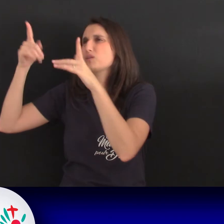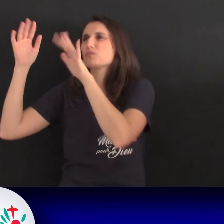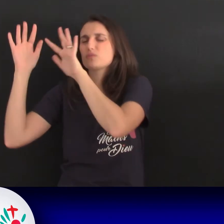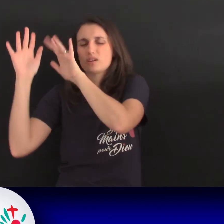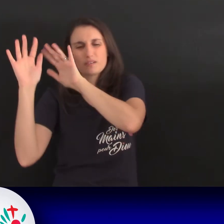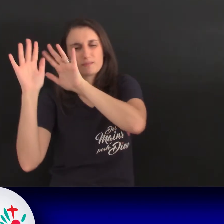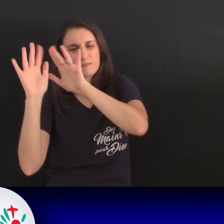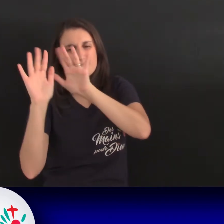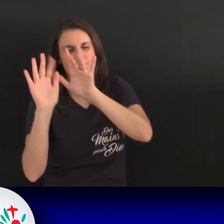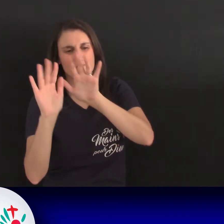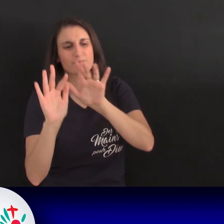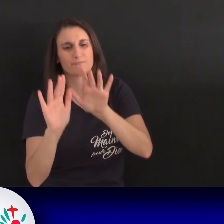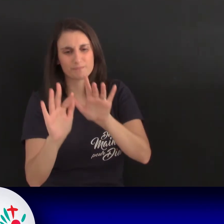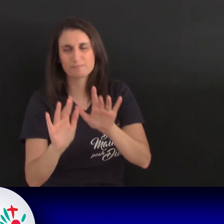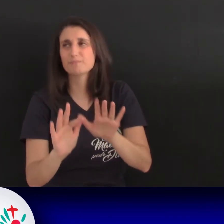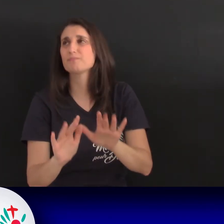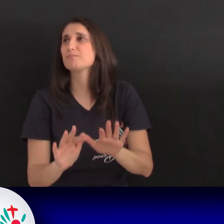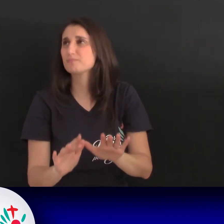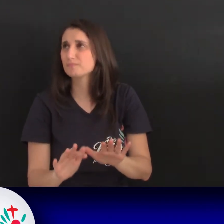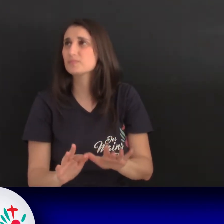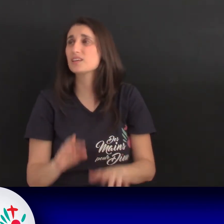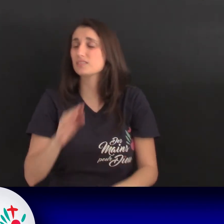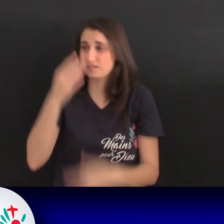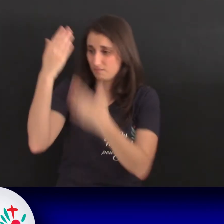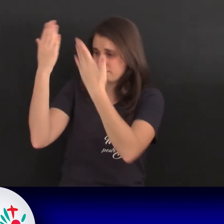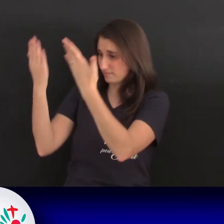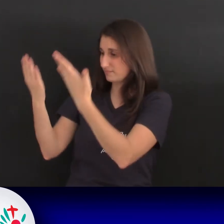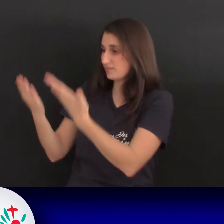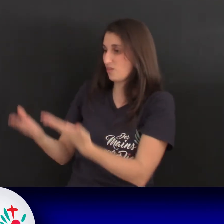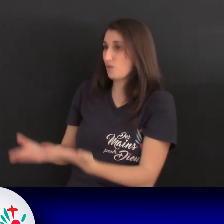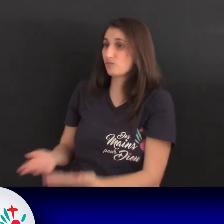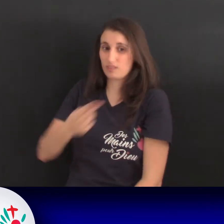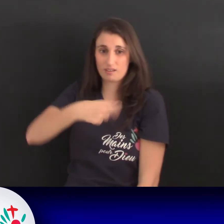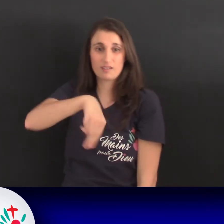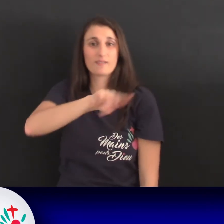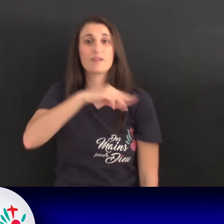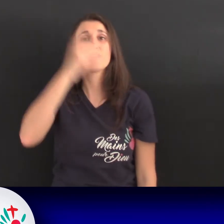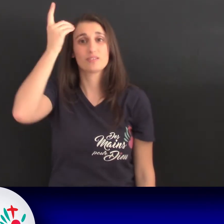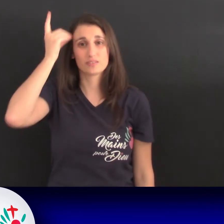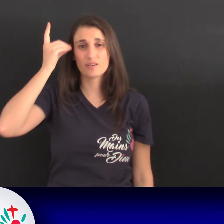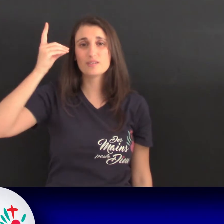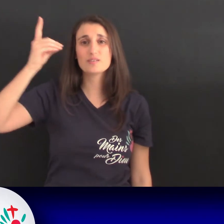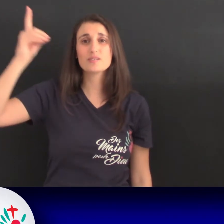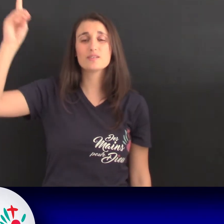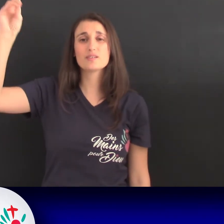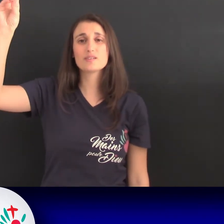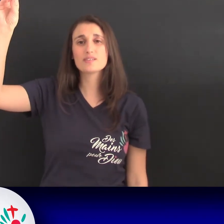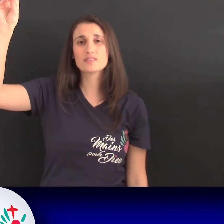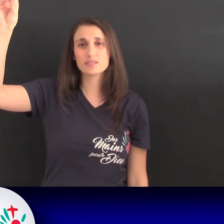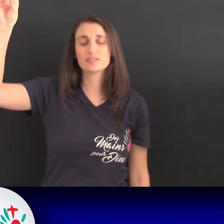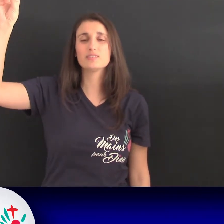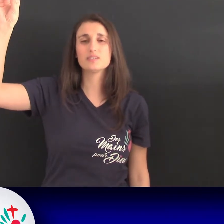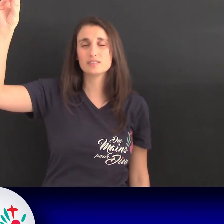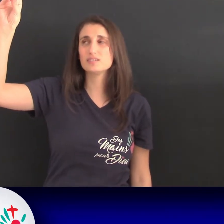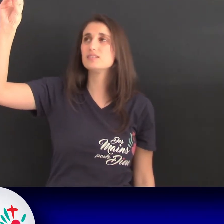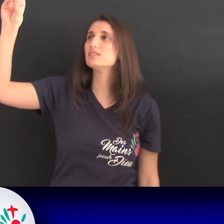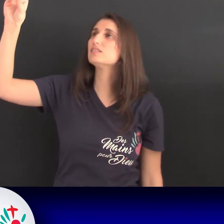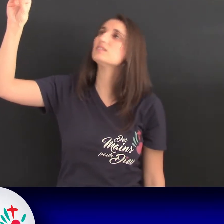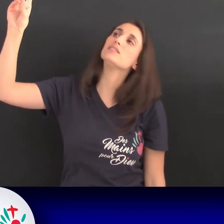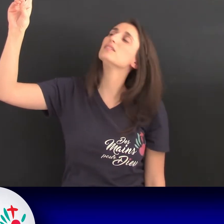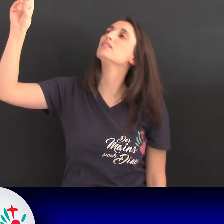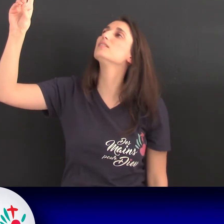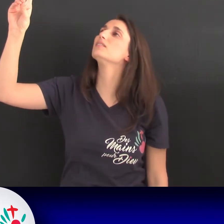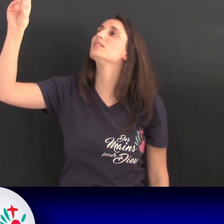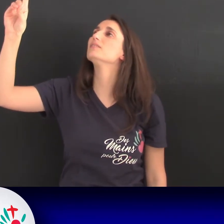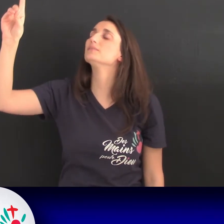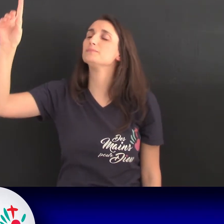l'amour versé pour nous, c'est notre Dieu.